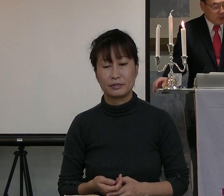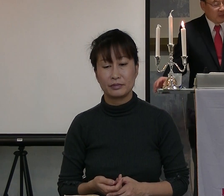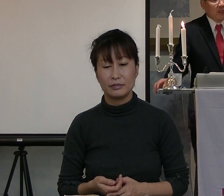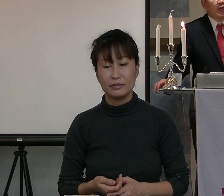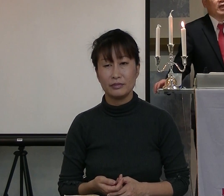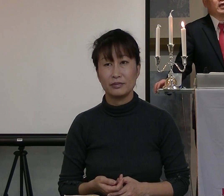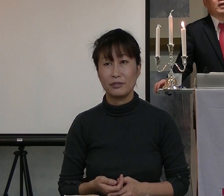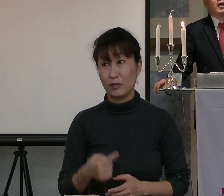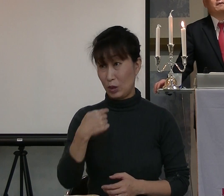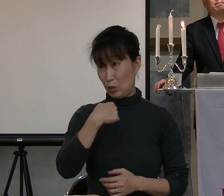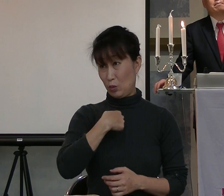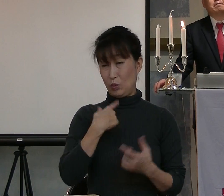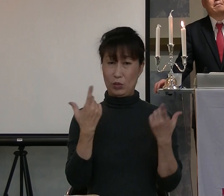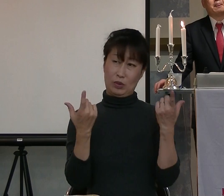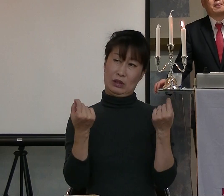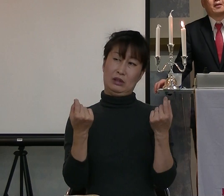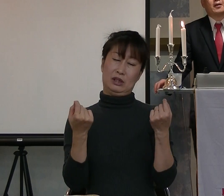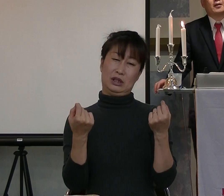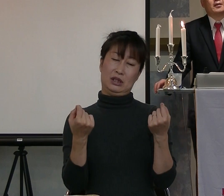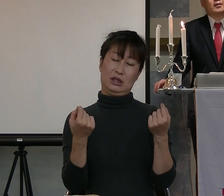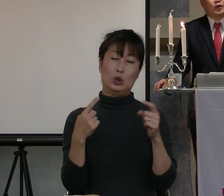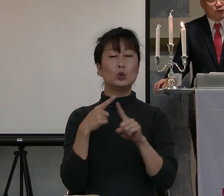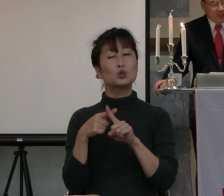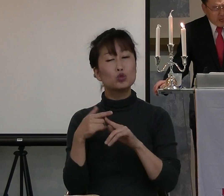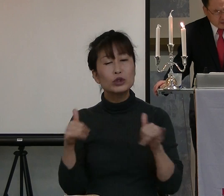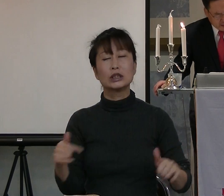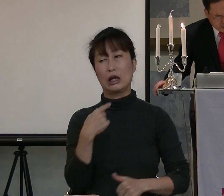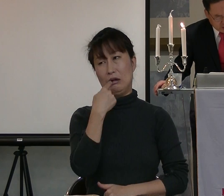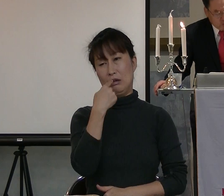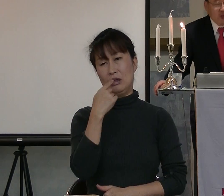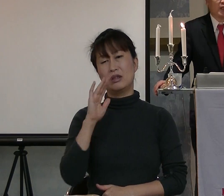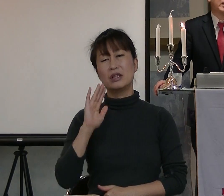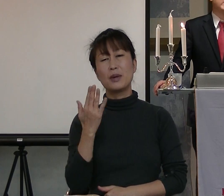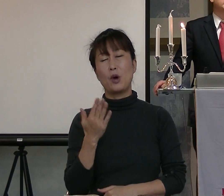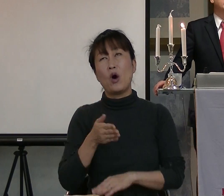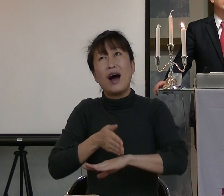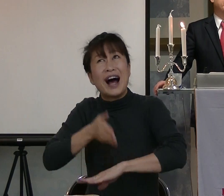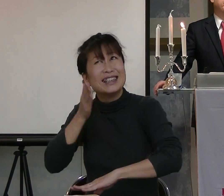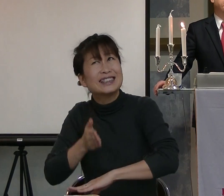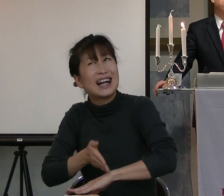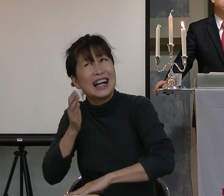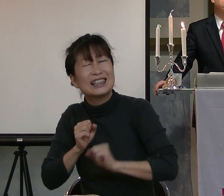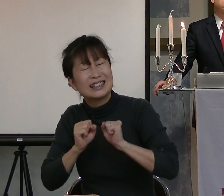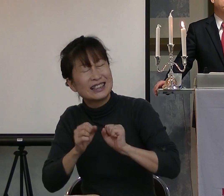私もクリスチャンでありながら本当に感謝し続けることできたらいいな、